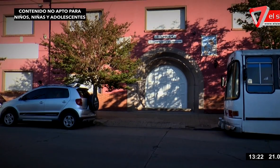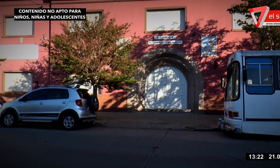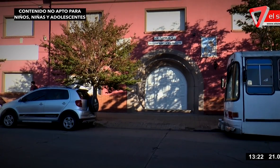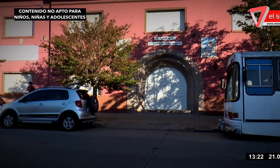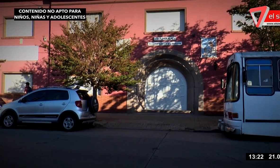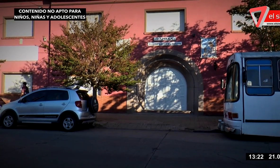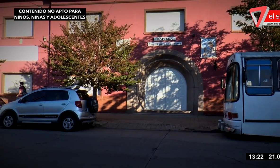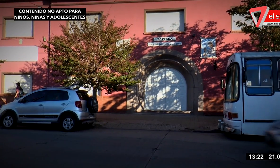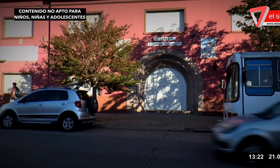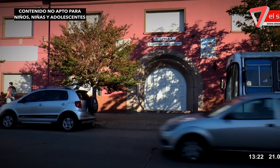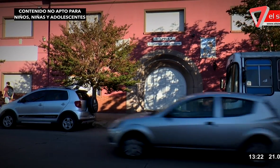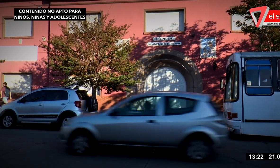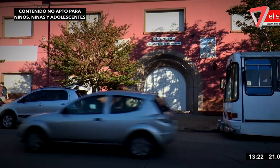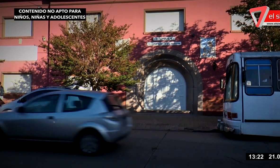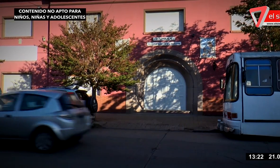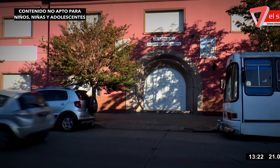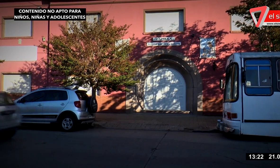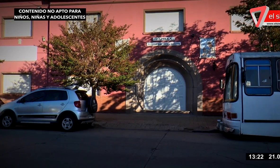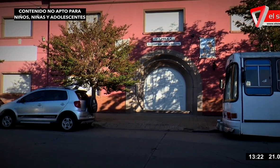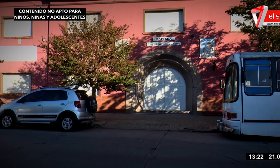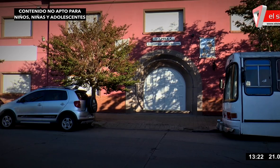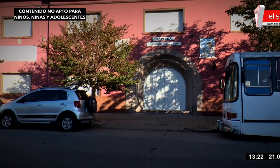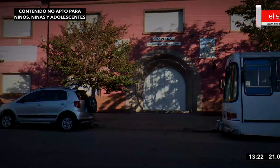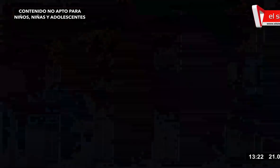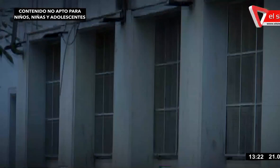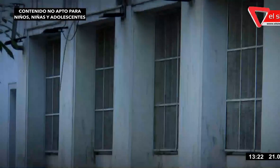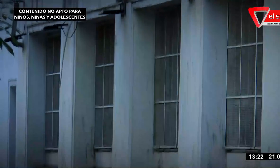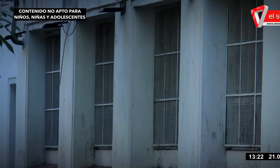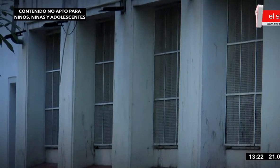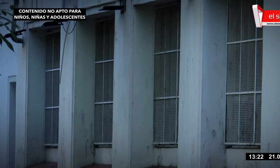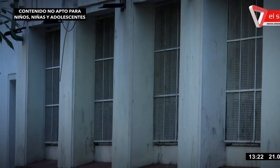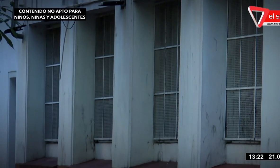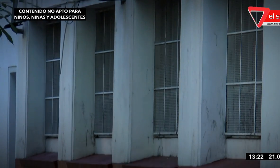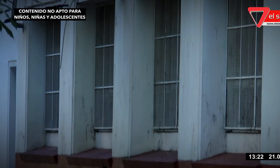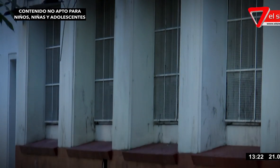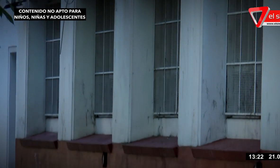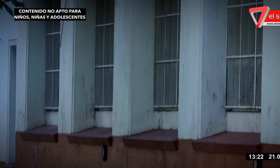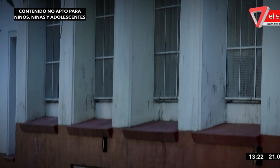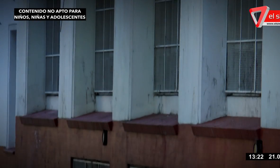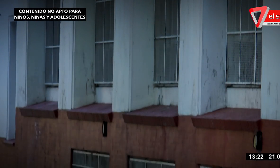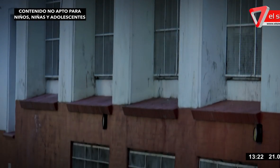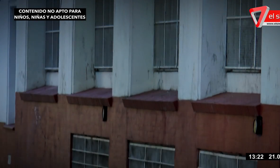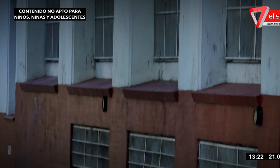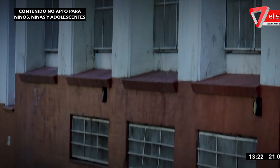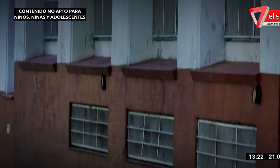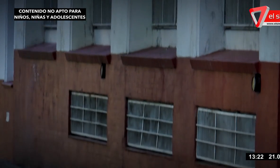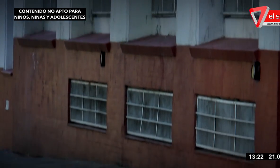Aquellos niños sordos, alumnos del Próbolo de La Plata, eran encerrados en jaulas de conejos y gallineros. Los hacían pasar